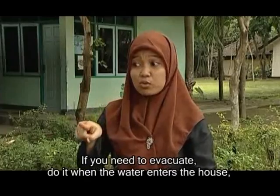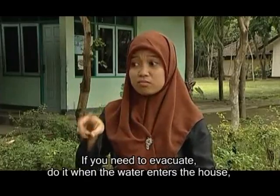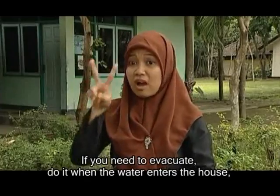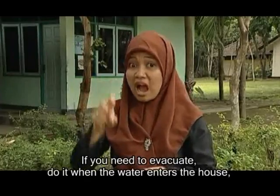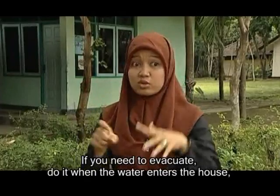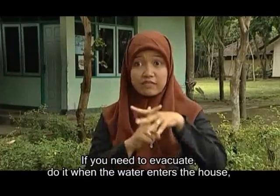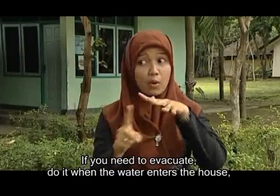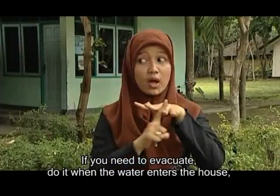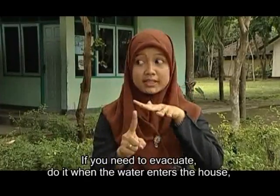kamu harus evakuasi.